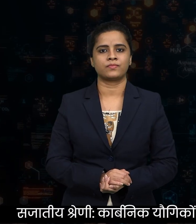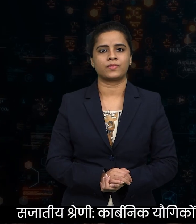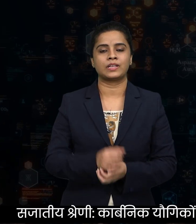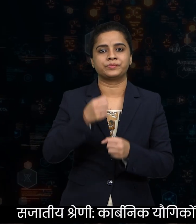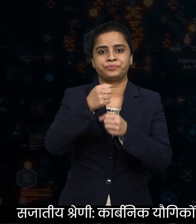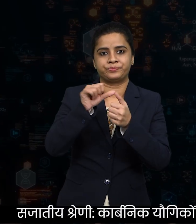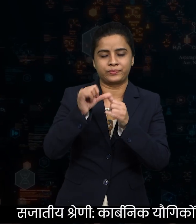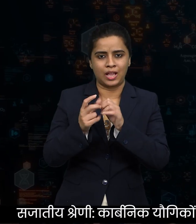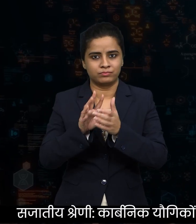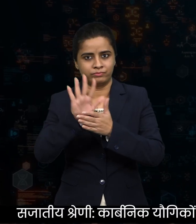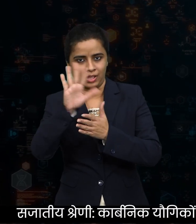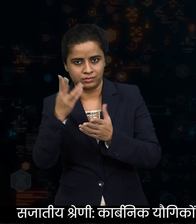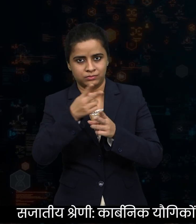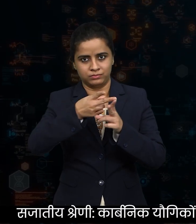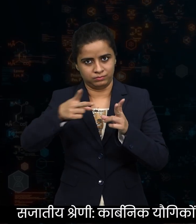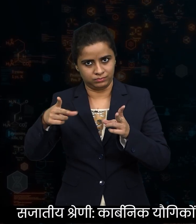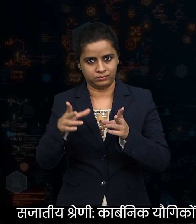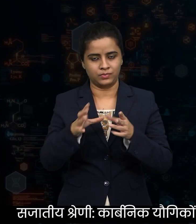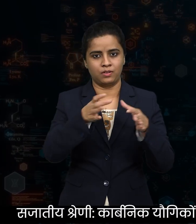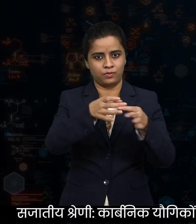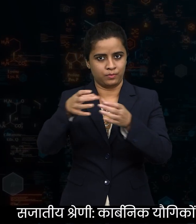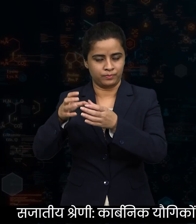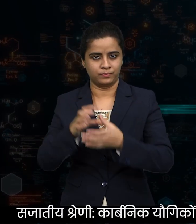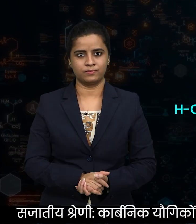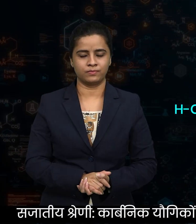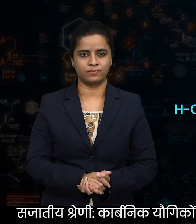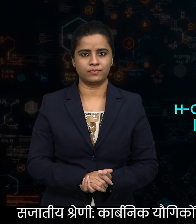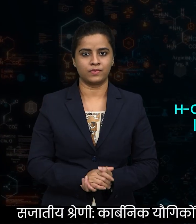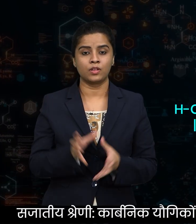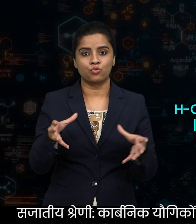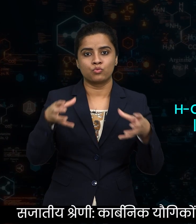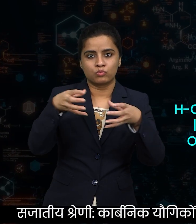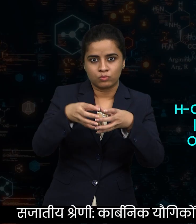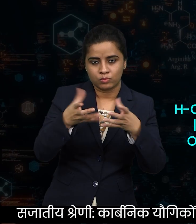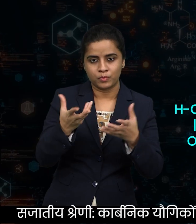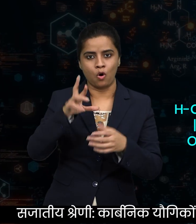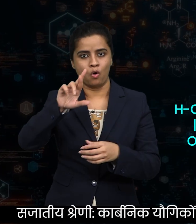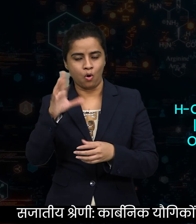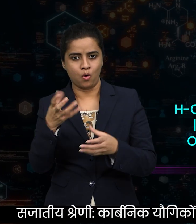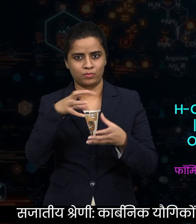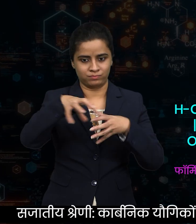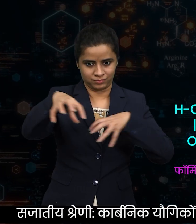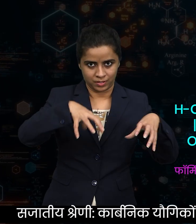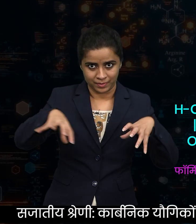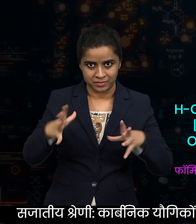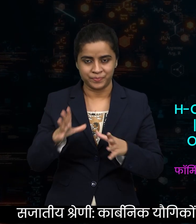सजातीय श्रेणी, कार्बनिक यौगिकों का एक समूह या एक वर्ग